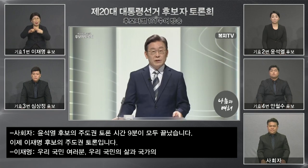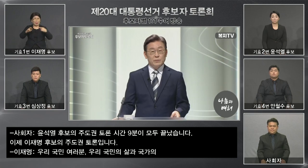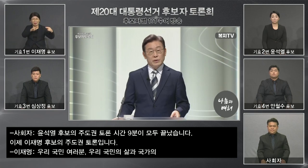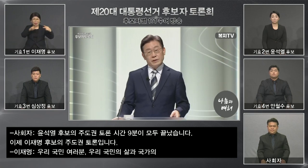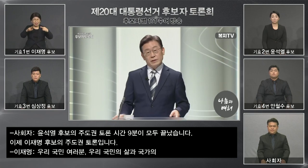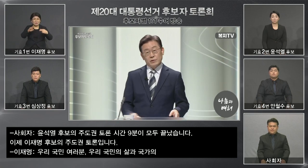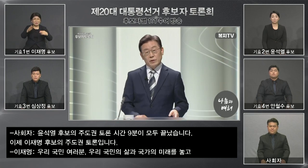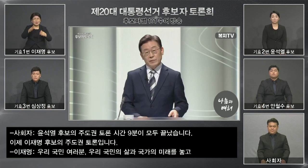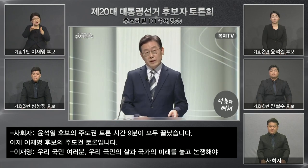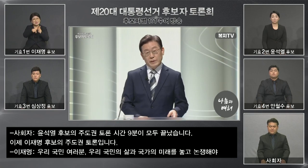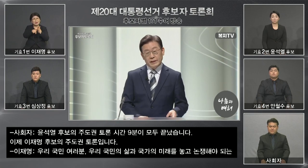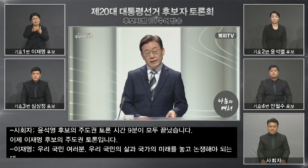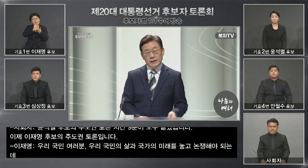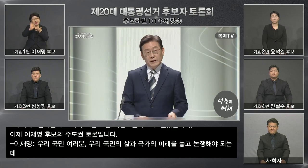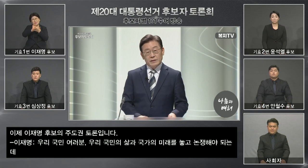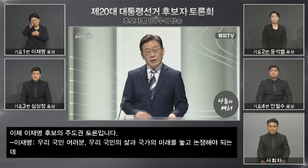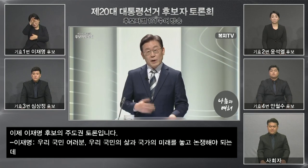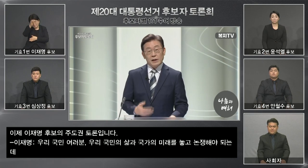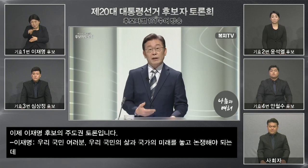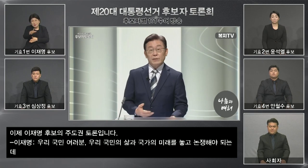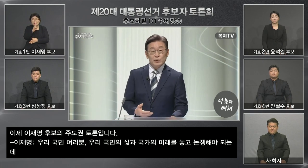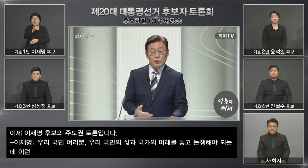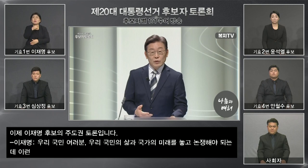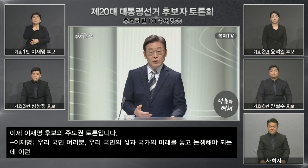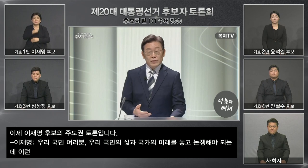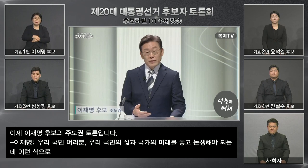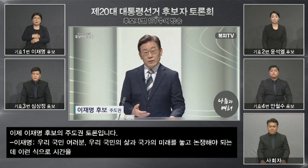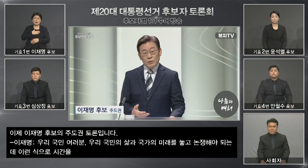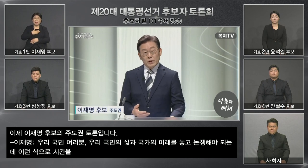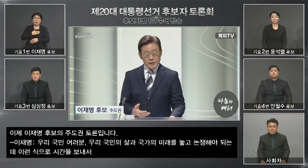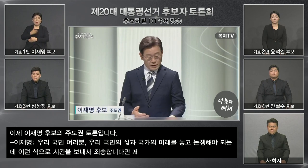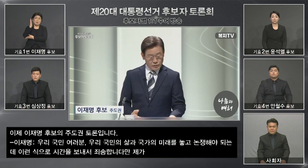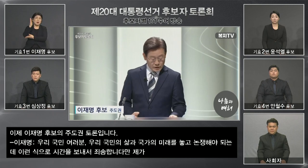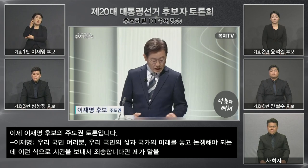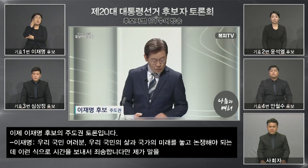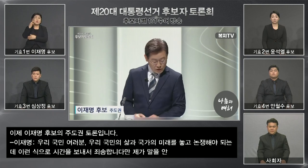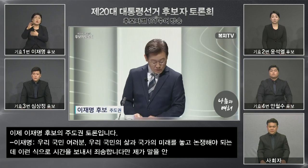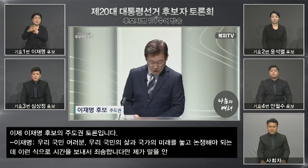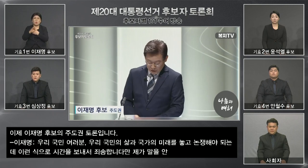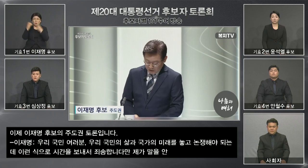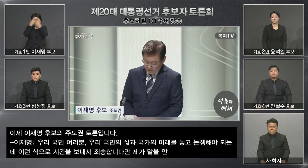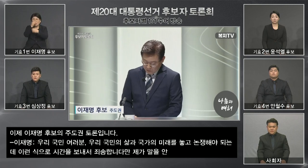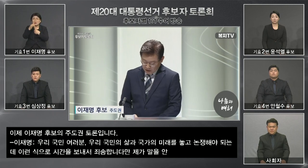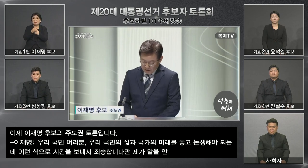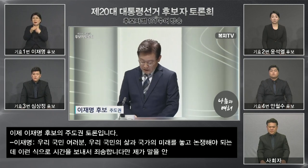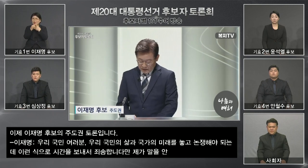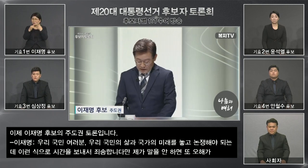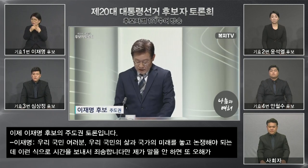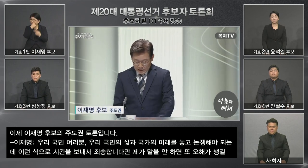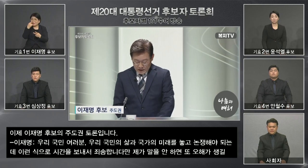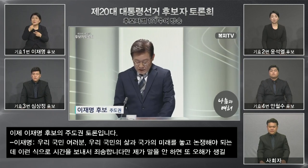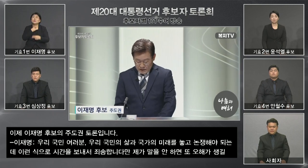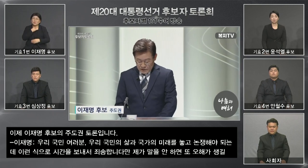이런 식으로 시간 보내서 죄송합니다만 제가 말을 안 하면 또 오해가 생길 수 있어서 한두 가지만 확인하겠습니다.